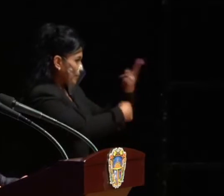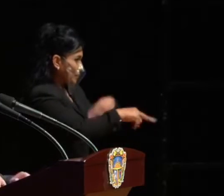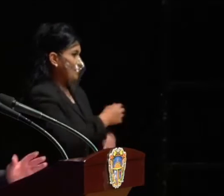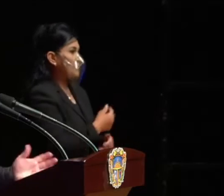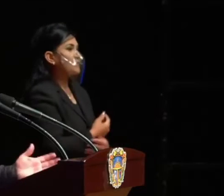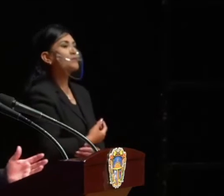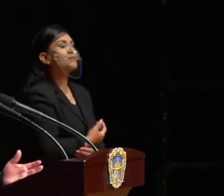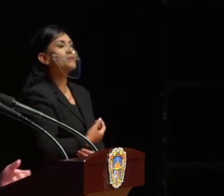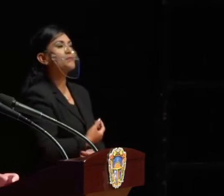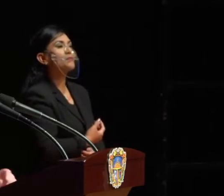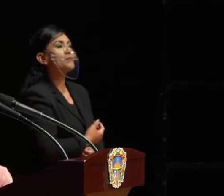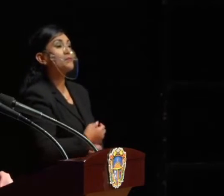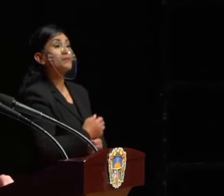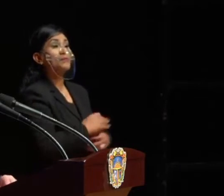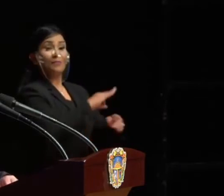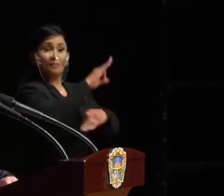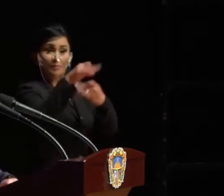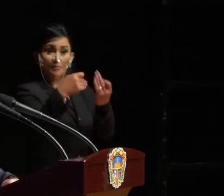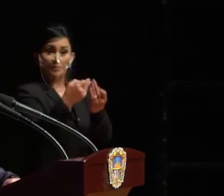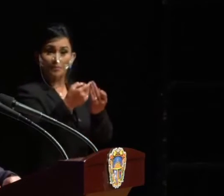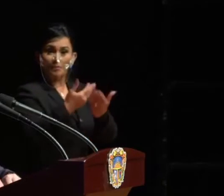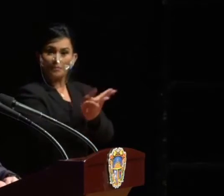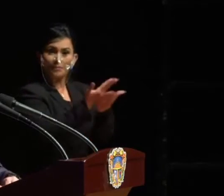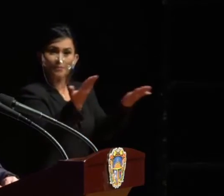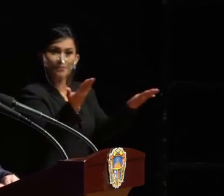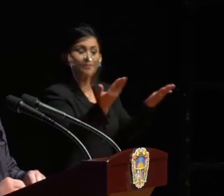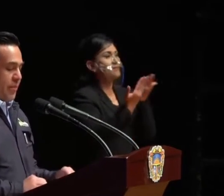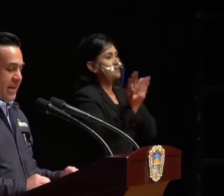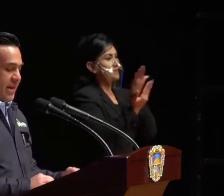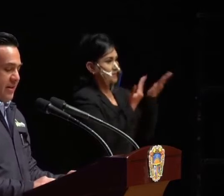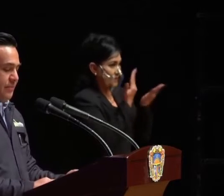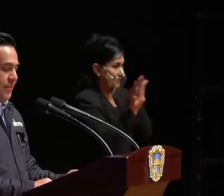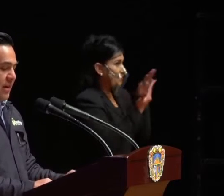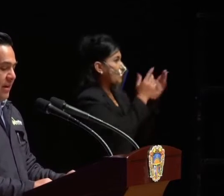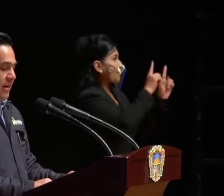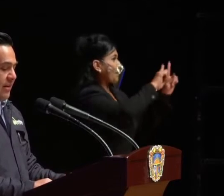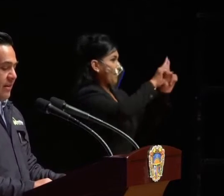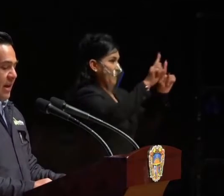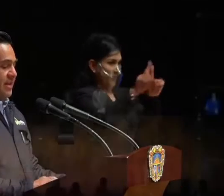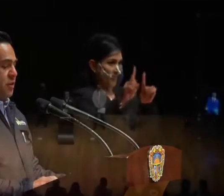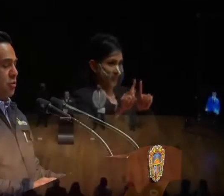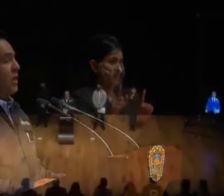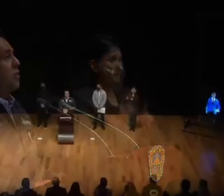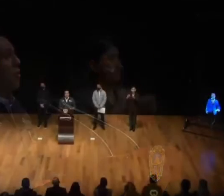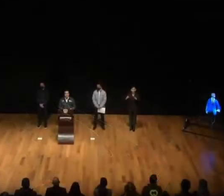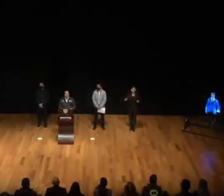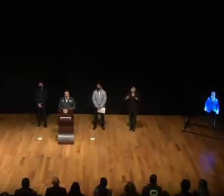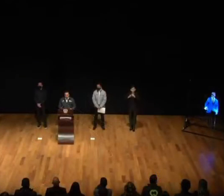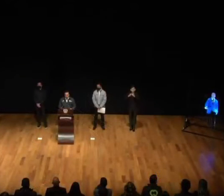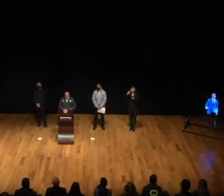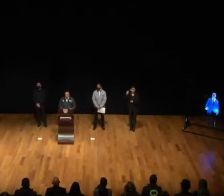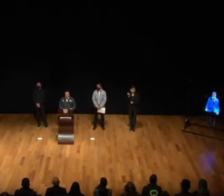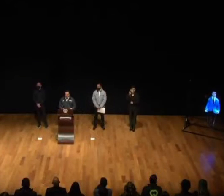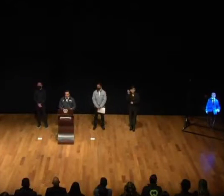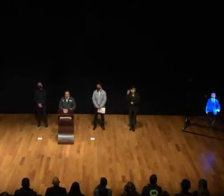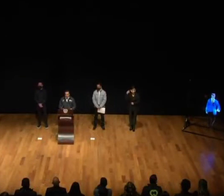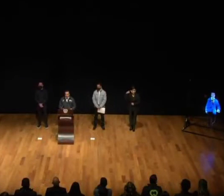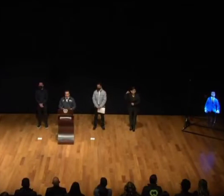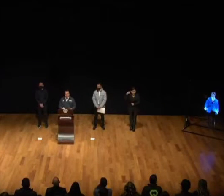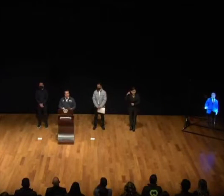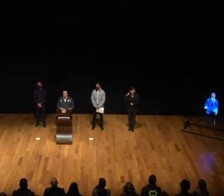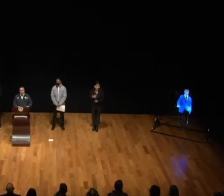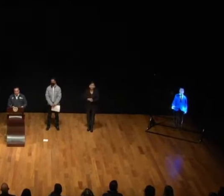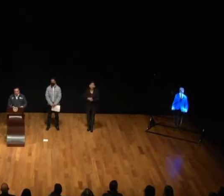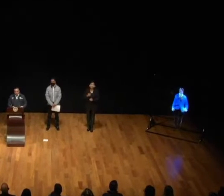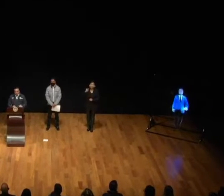Y a todas y todos ustedes, estudiantes que nos acompañan, del Instituto Tecnológico de Querétaro,